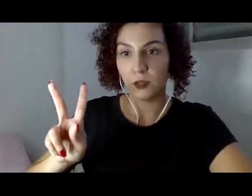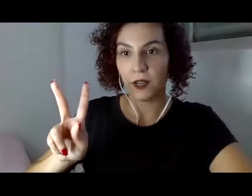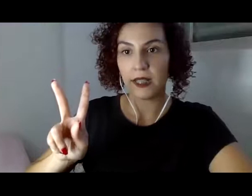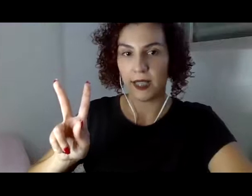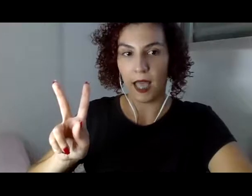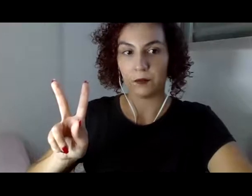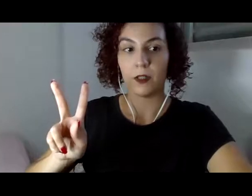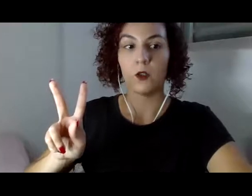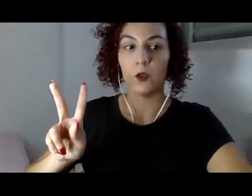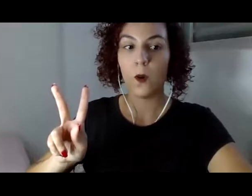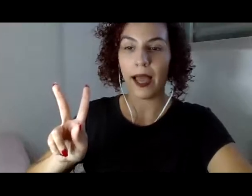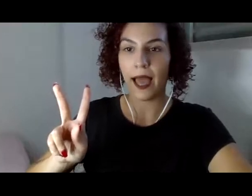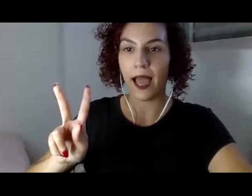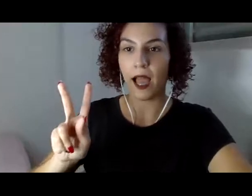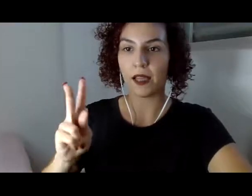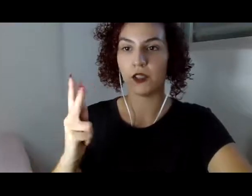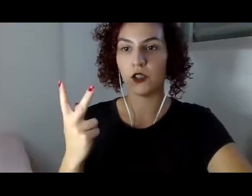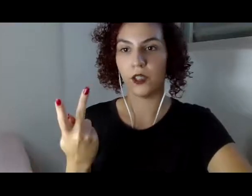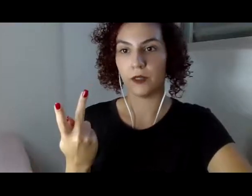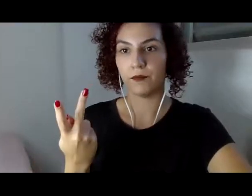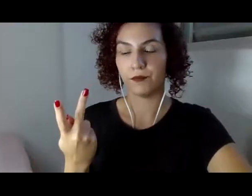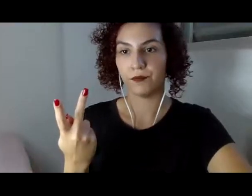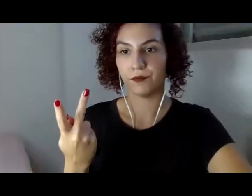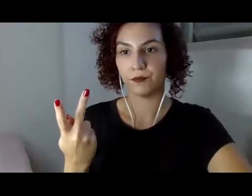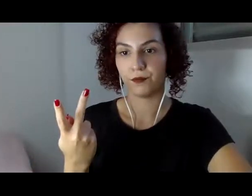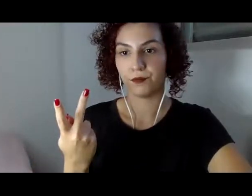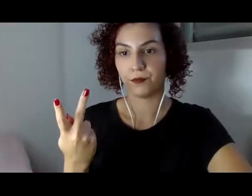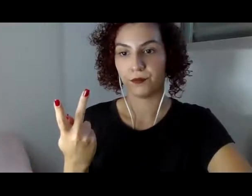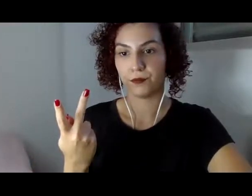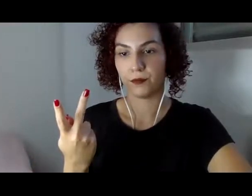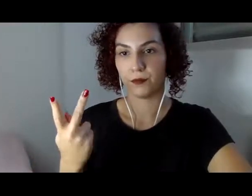que vai diferenciar? No H, a gente gira.